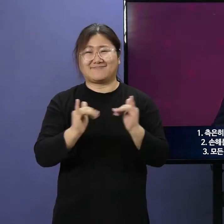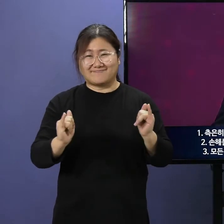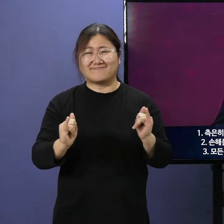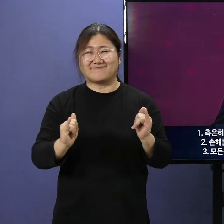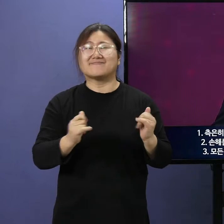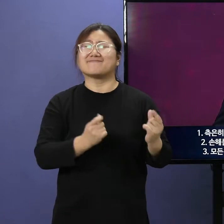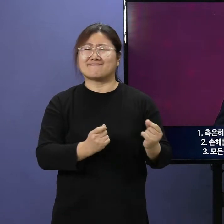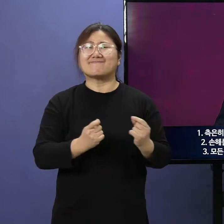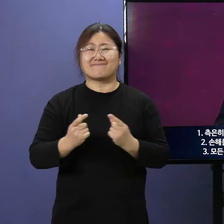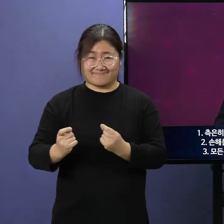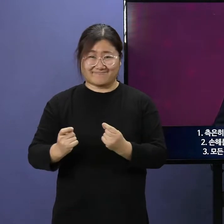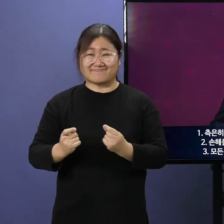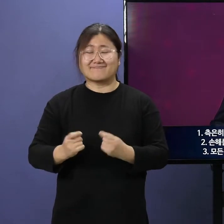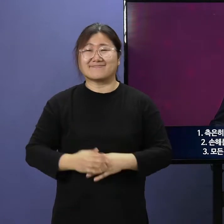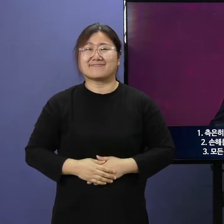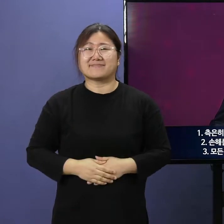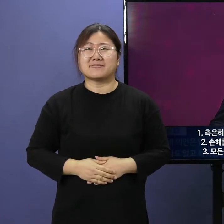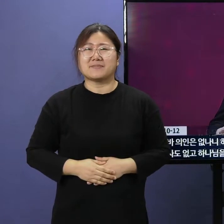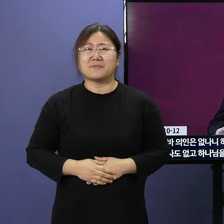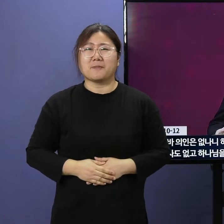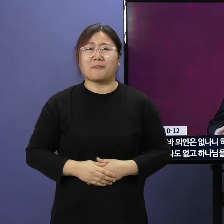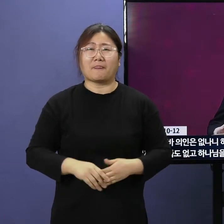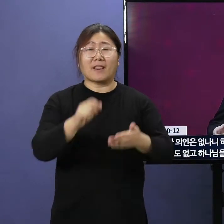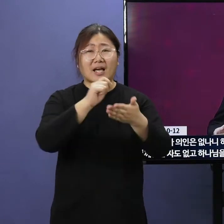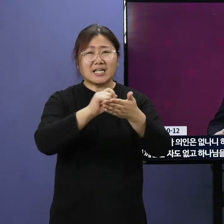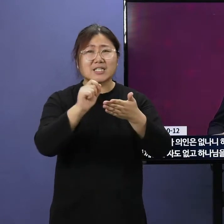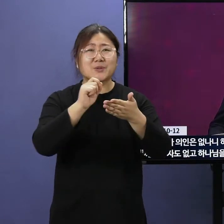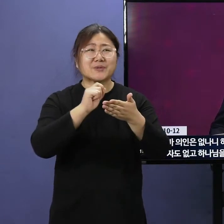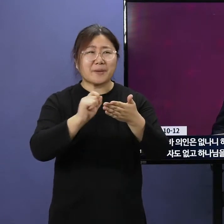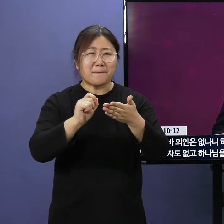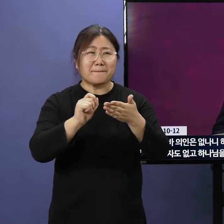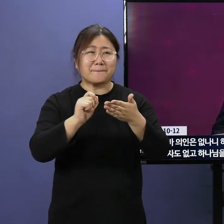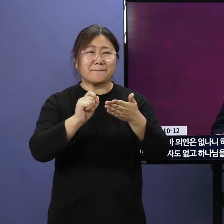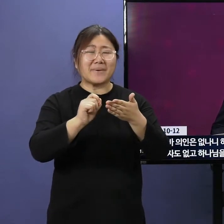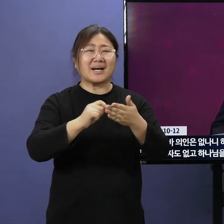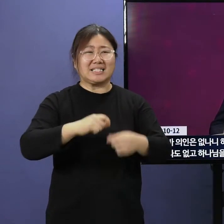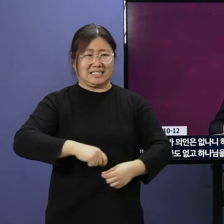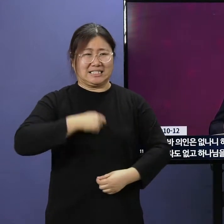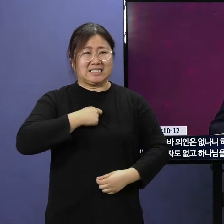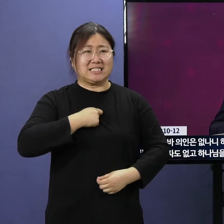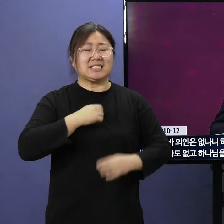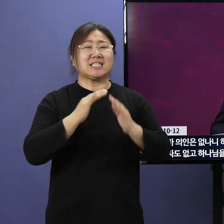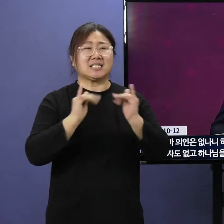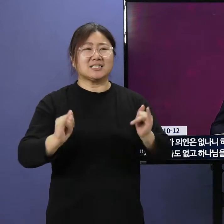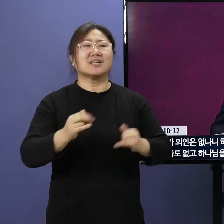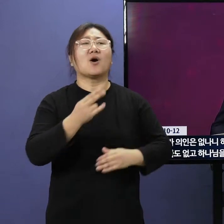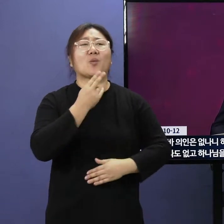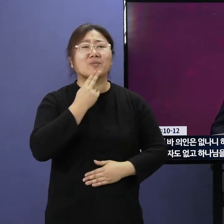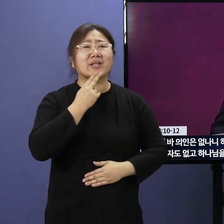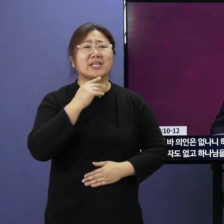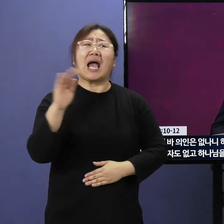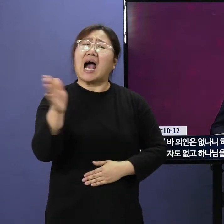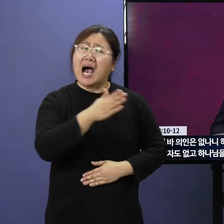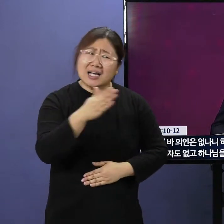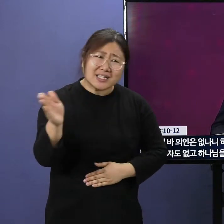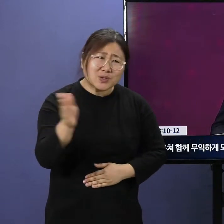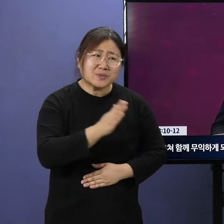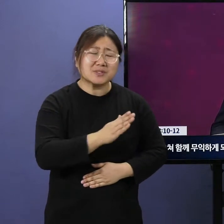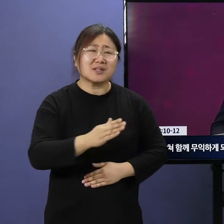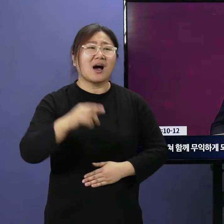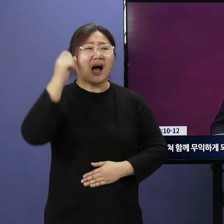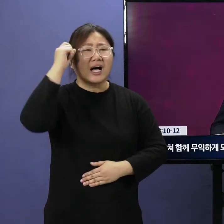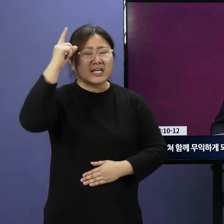성경이 이렇게 말합니다. 기록된 바 의인은 없나니 하나도 없으며 깨닫는 자도 없고 하나님을 찾는 자도 없고 다